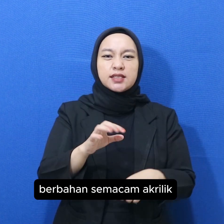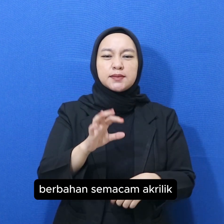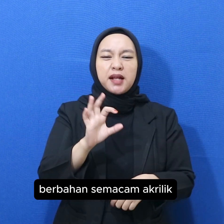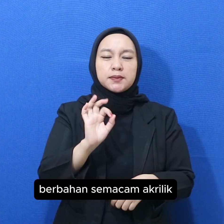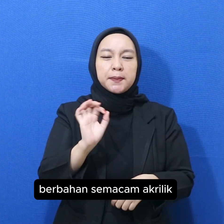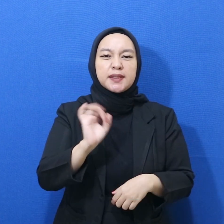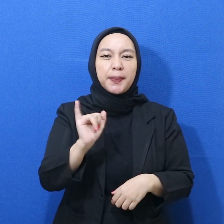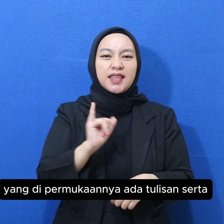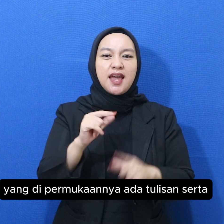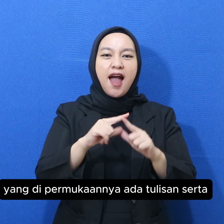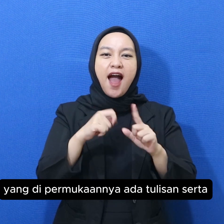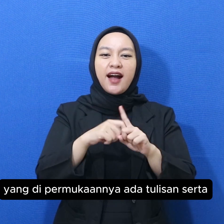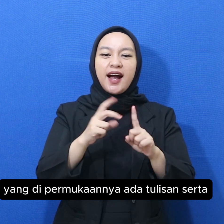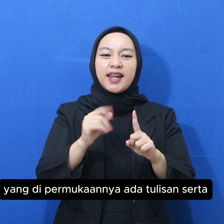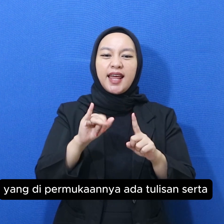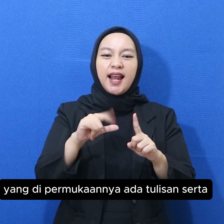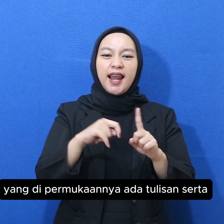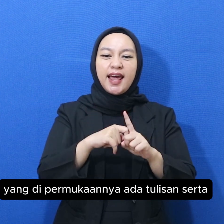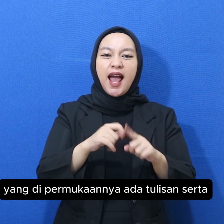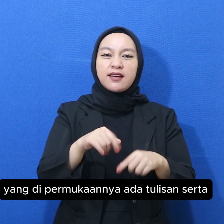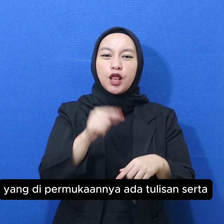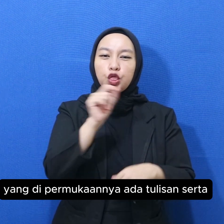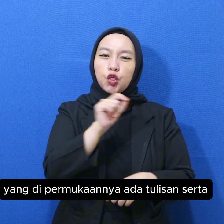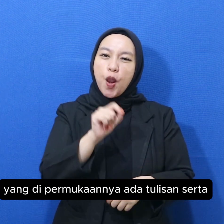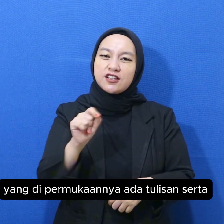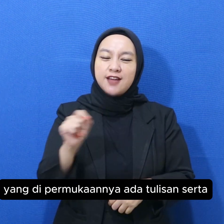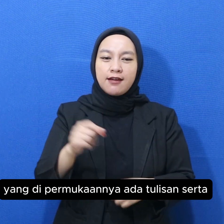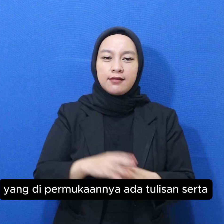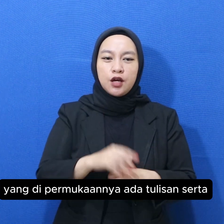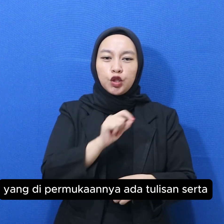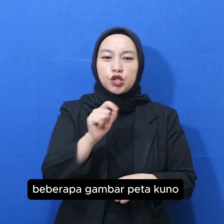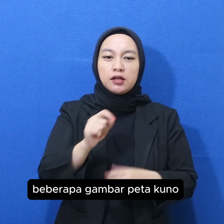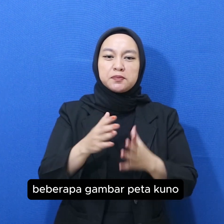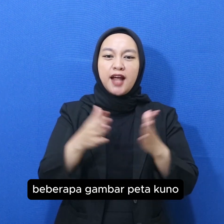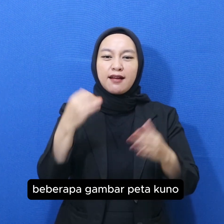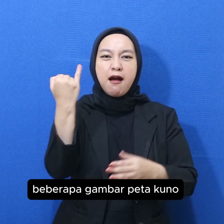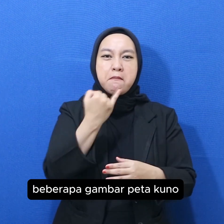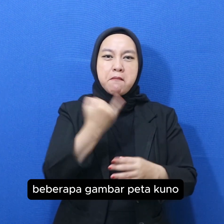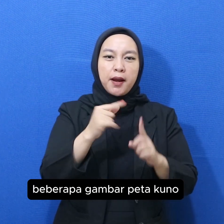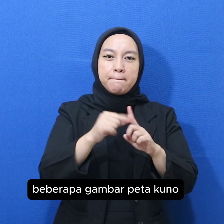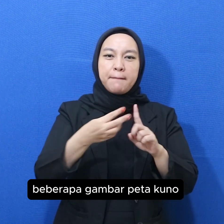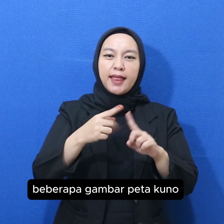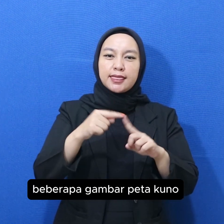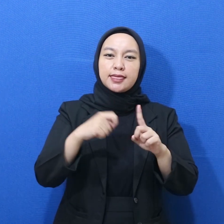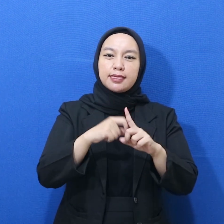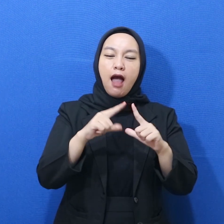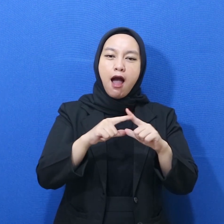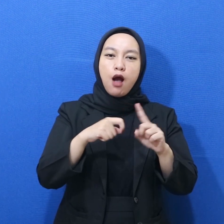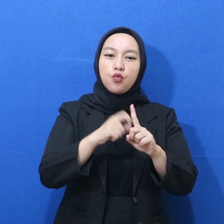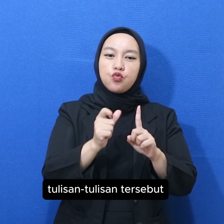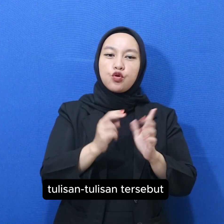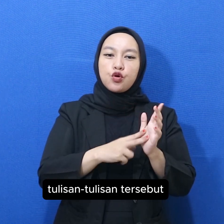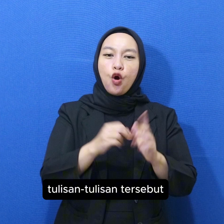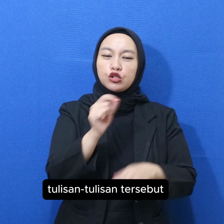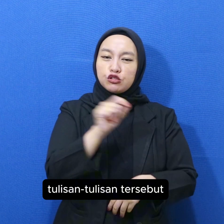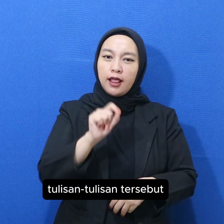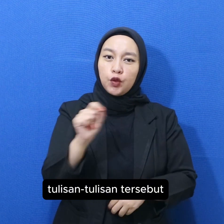di permukaannya ada tulisan serta beberapa gambar peta kuno. Tulisan-tulisan tersebut adalah surat